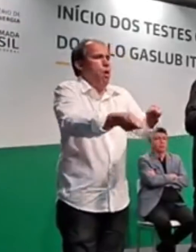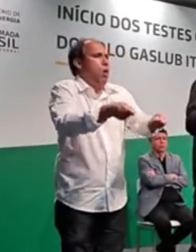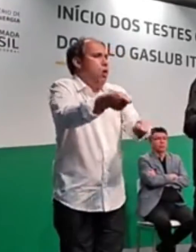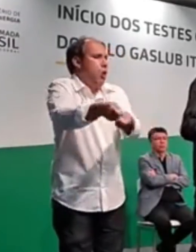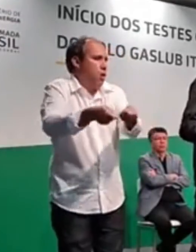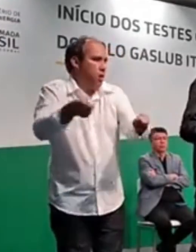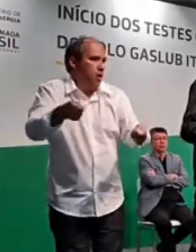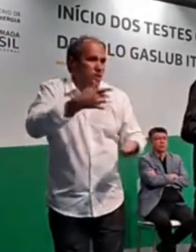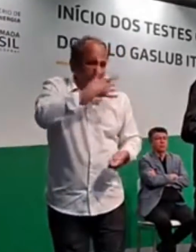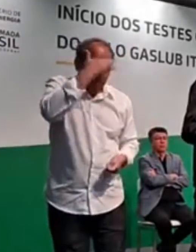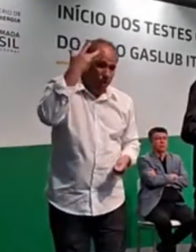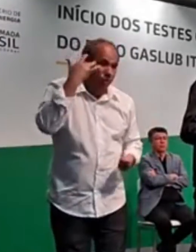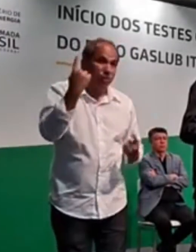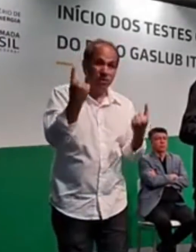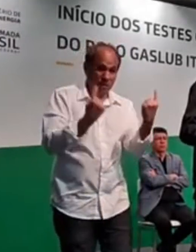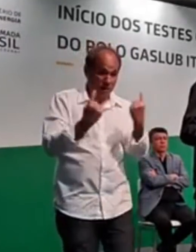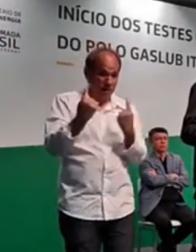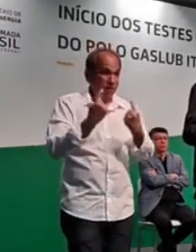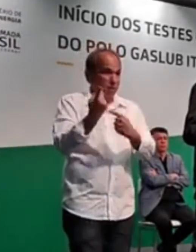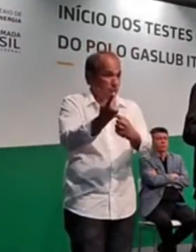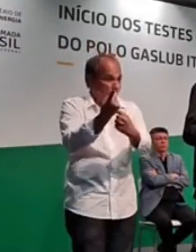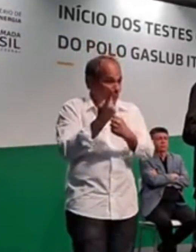comprando quem aparecesse pela frente.